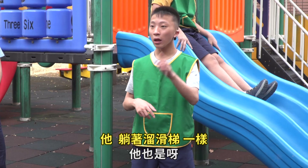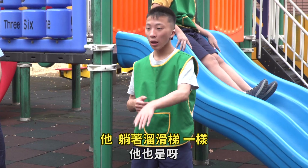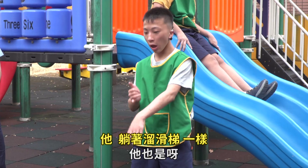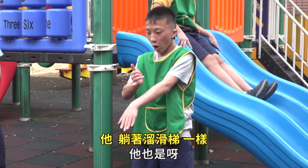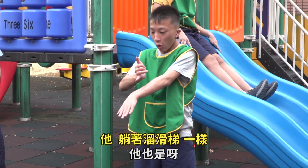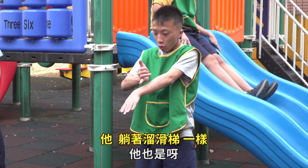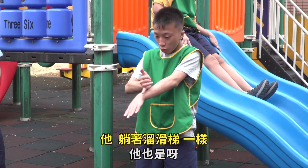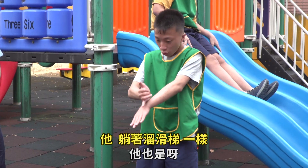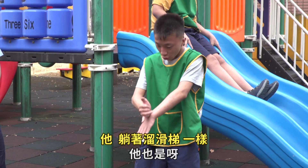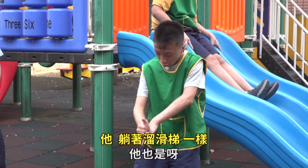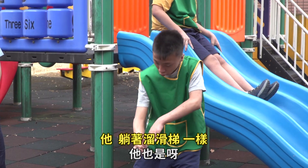他也是啊。